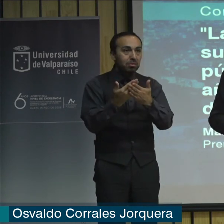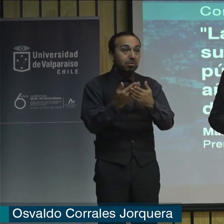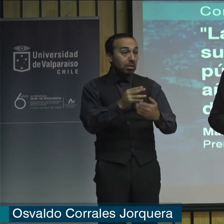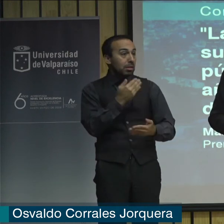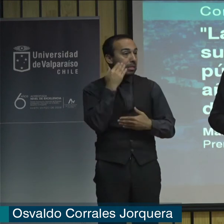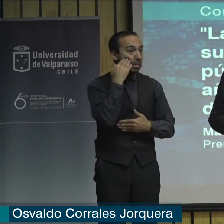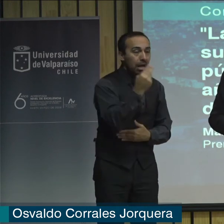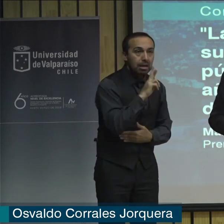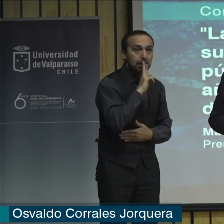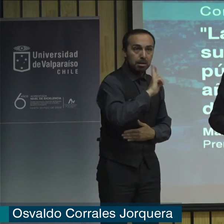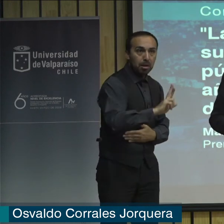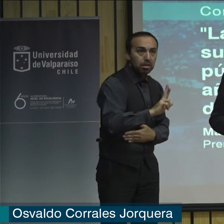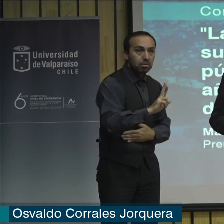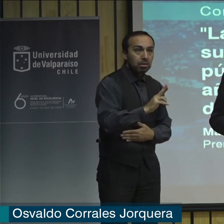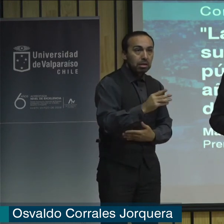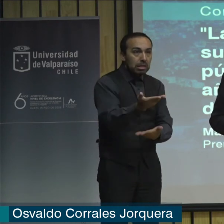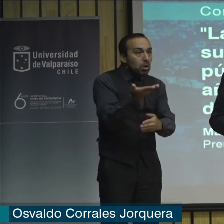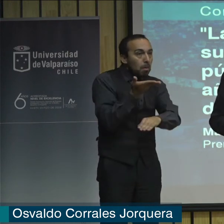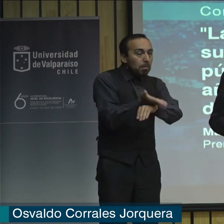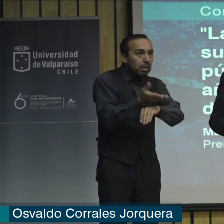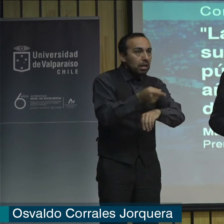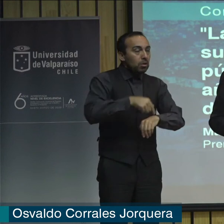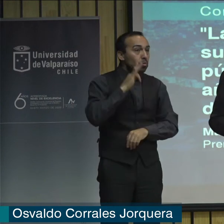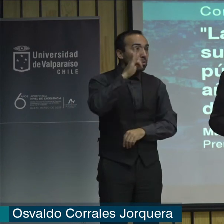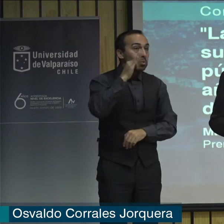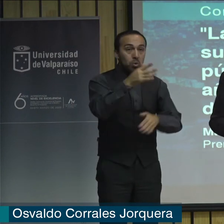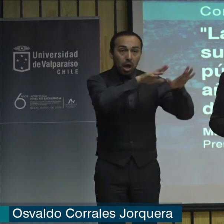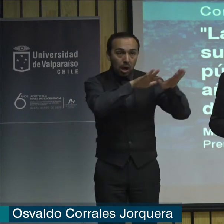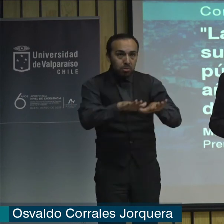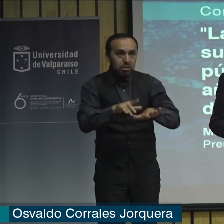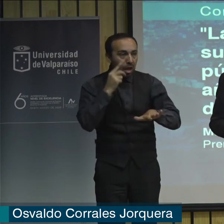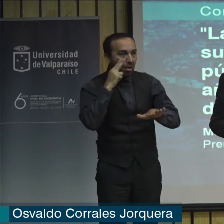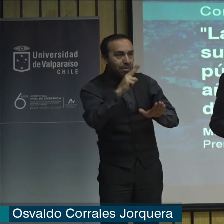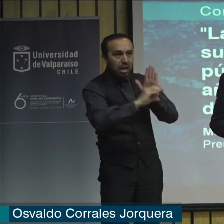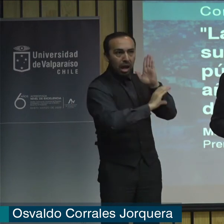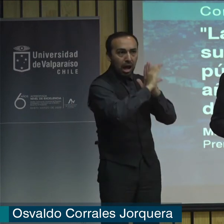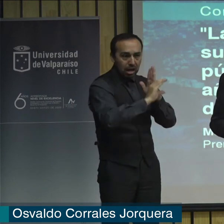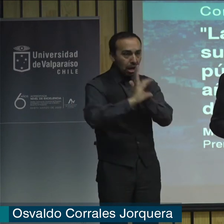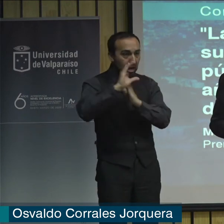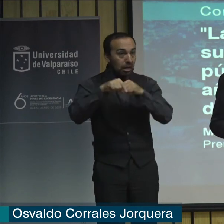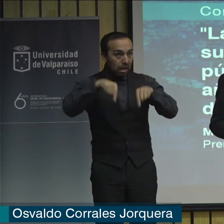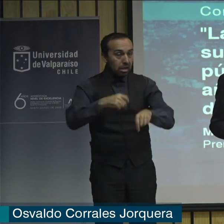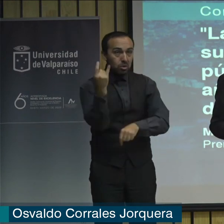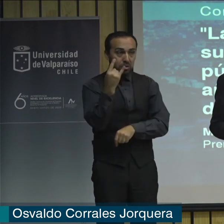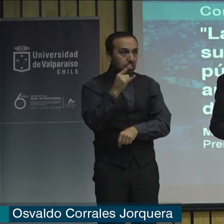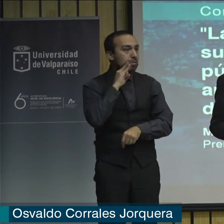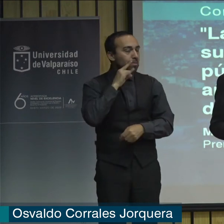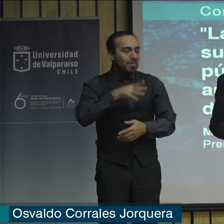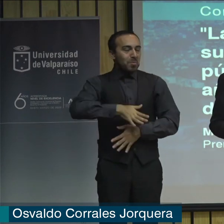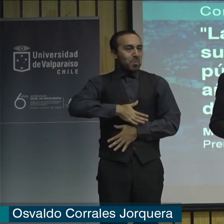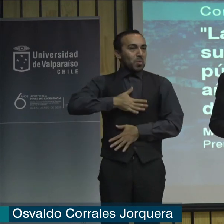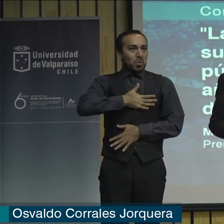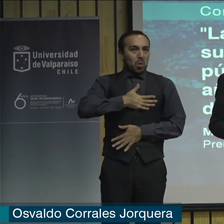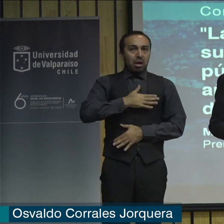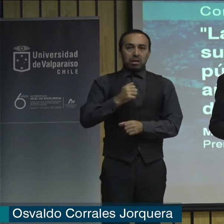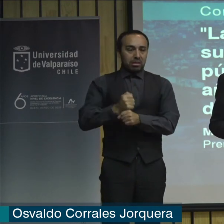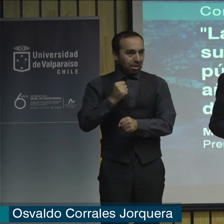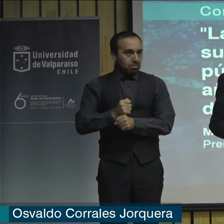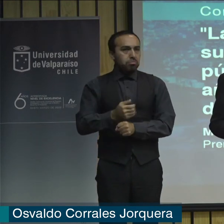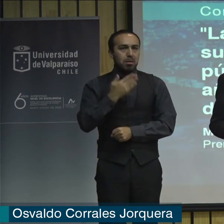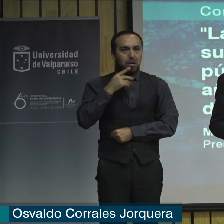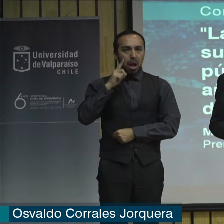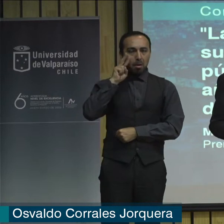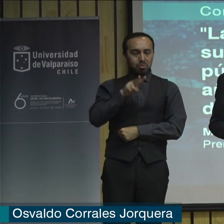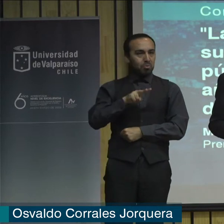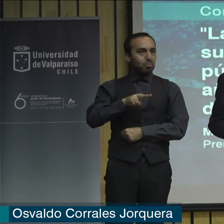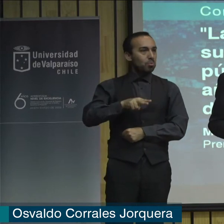hacen futuros estudiantes que ven en nuestras carreras no solo el anhelo de una vocación sino también el espacio de calidad en